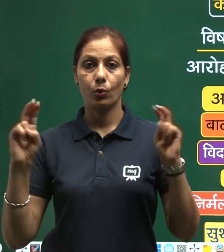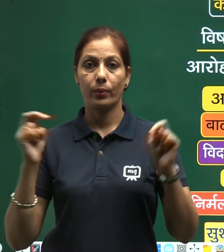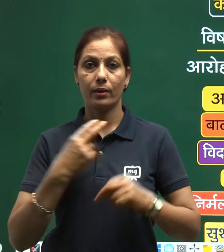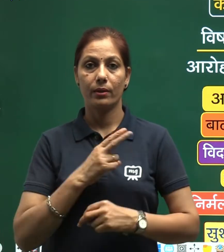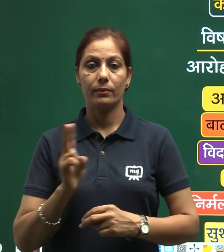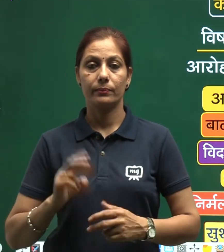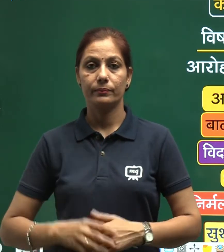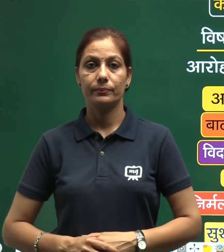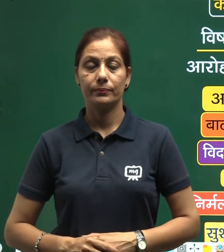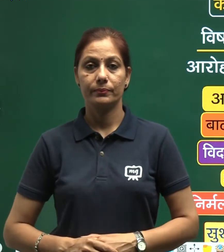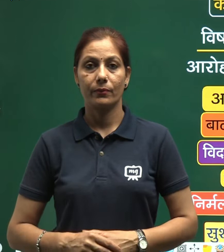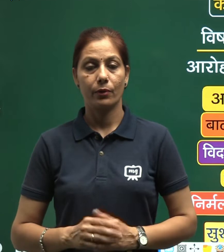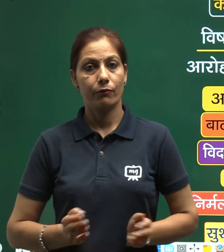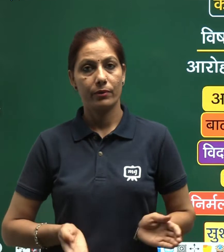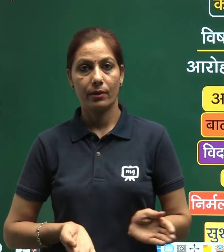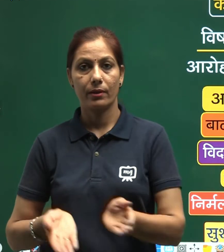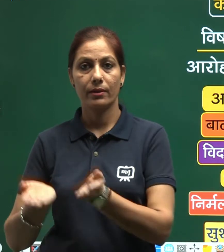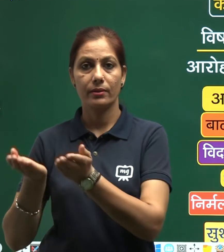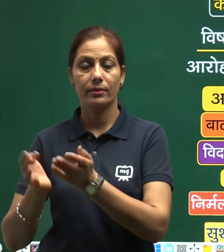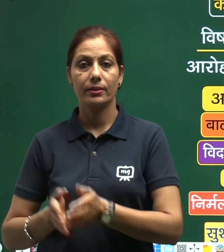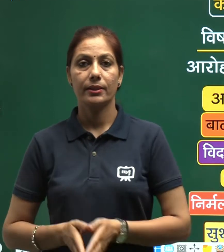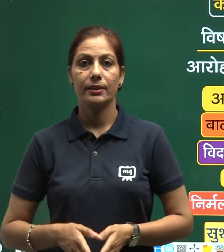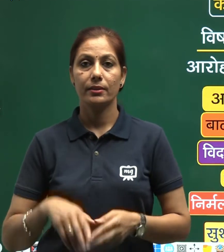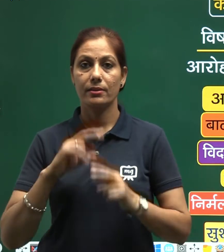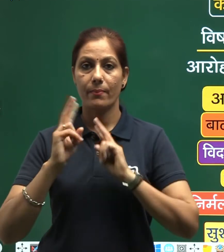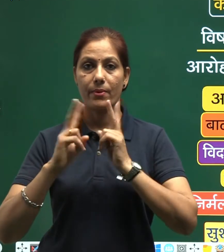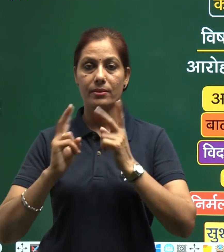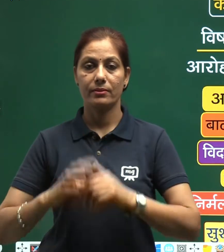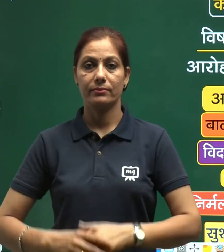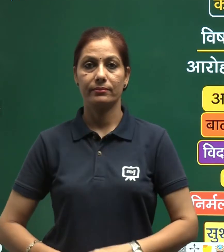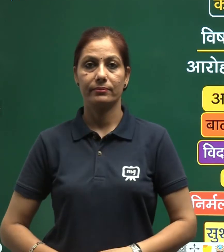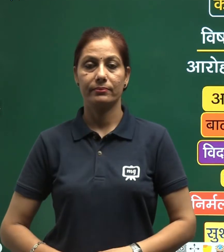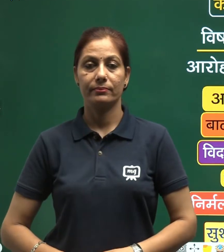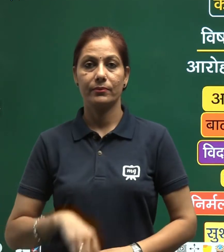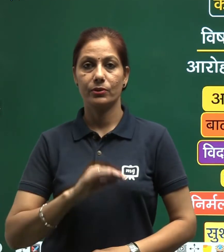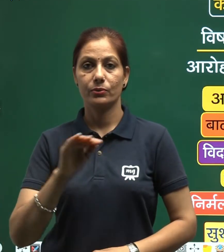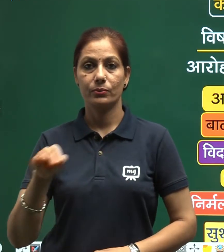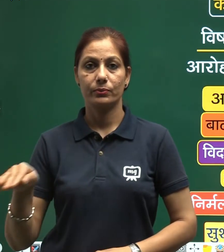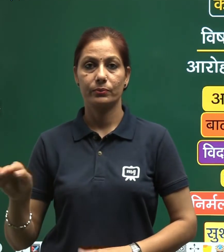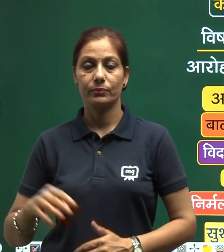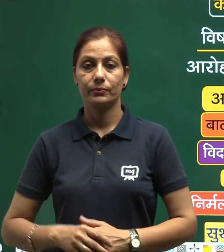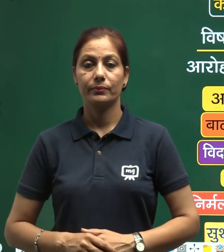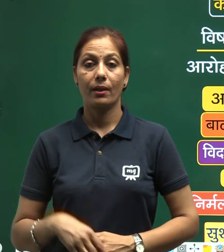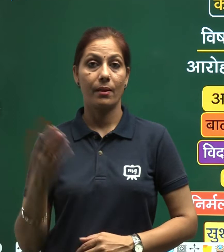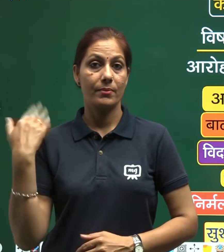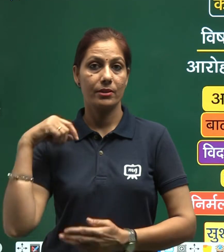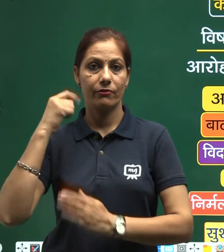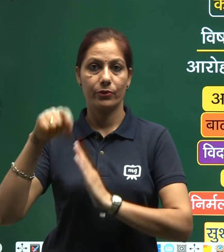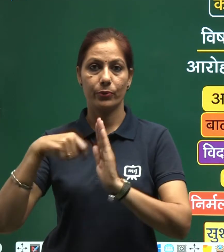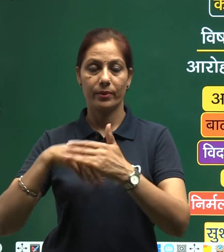नाम विदाई संभाषण। बच्चों, पिछले वीडियो